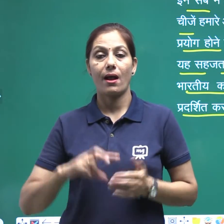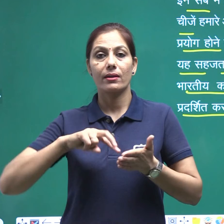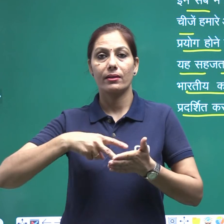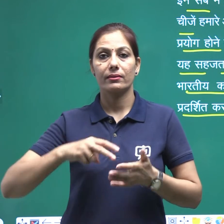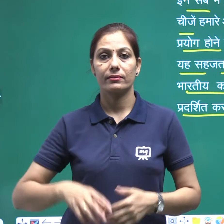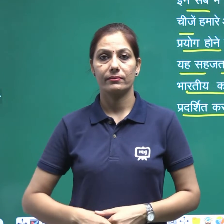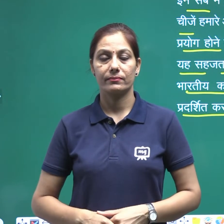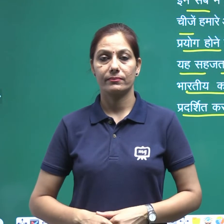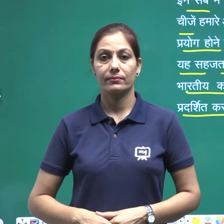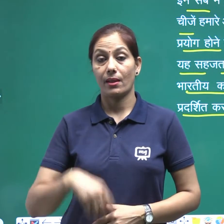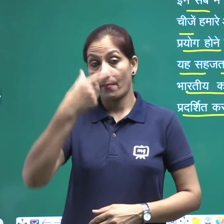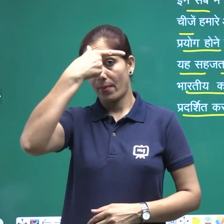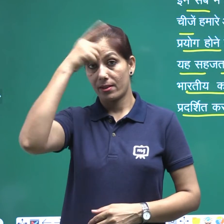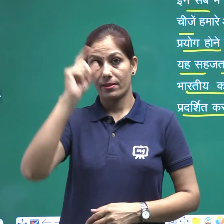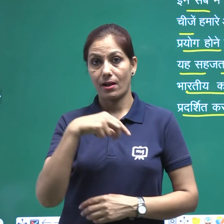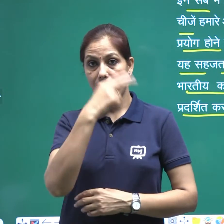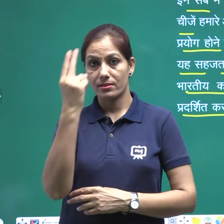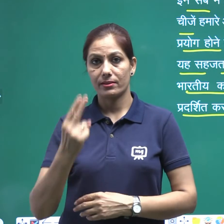अर्थात भारतीय कला